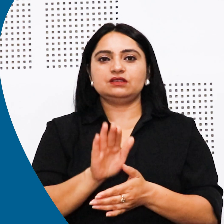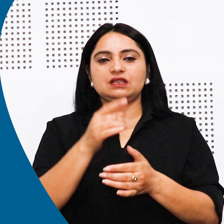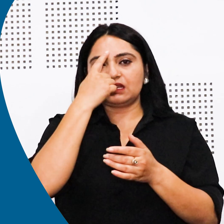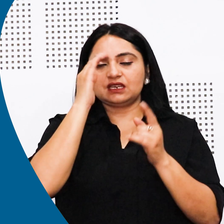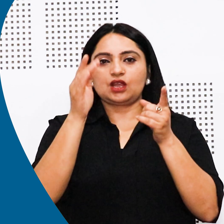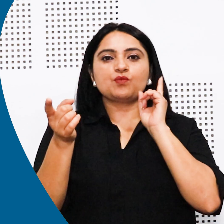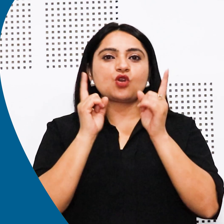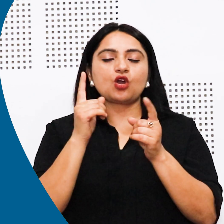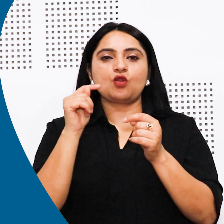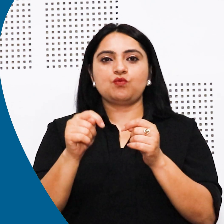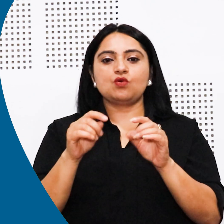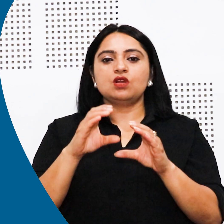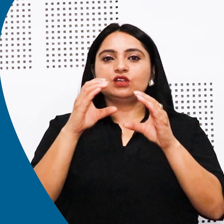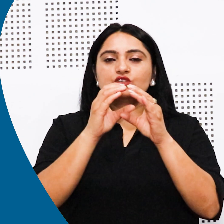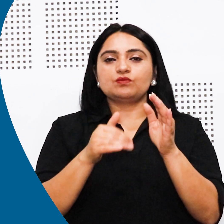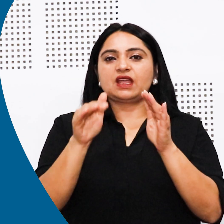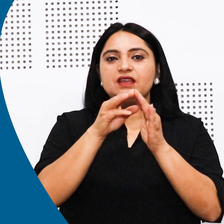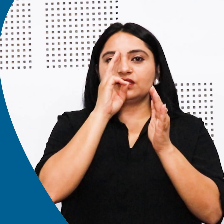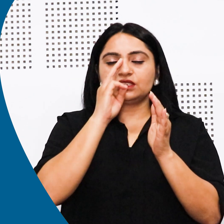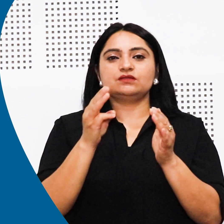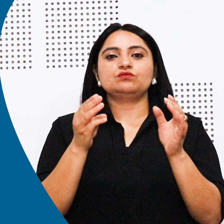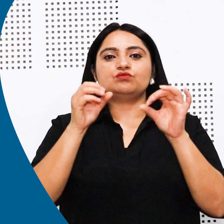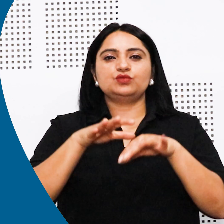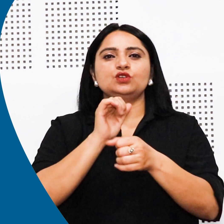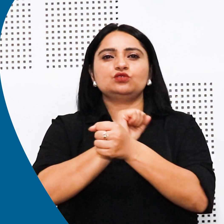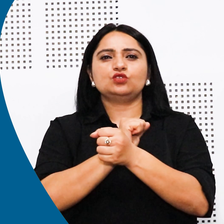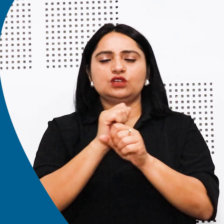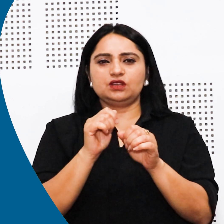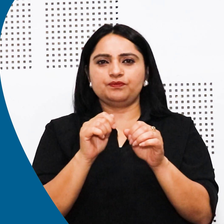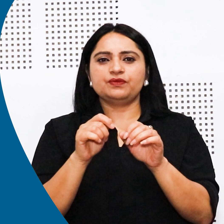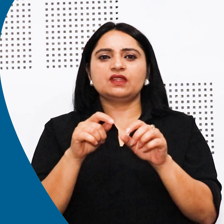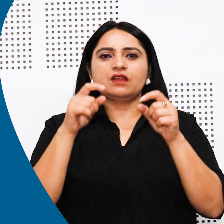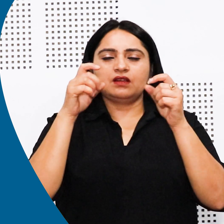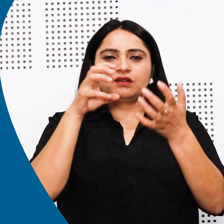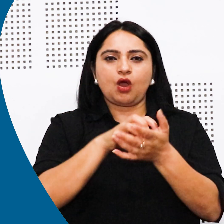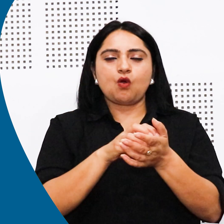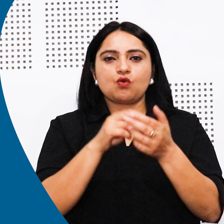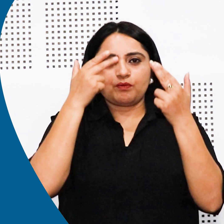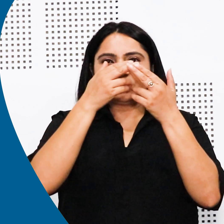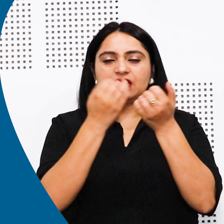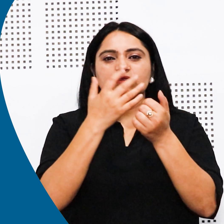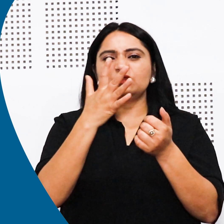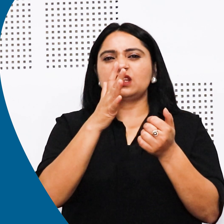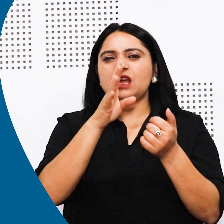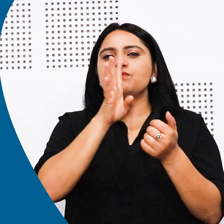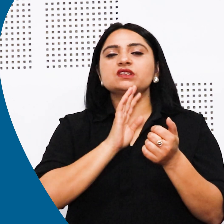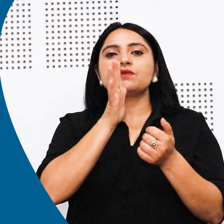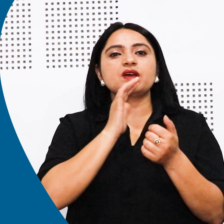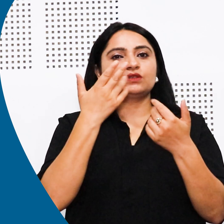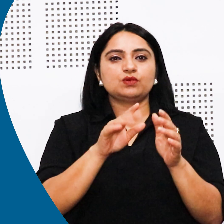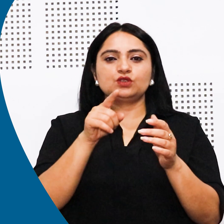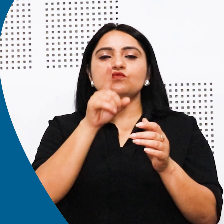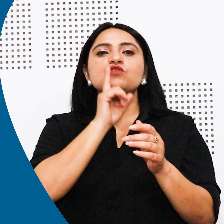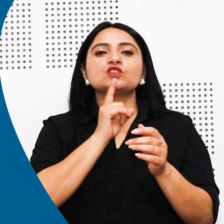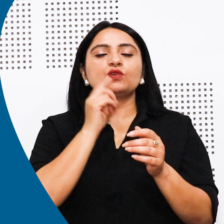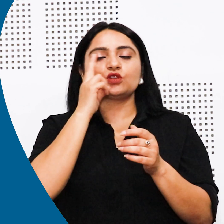टिकापुर नगरपालिकाको समुदाय स्तरमा विपद जोखिम क्षेत्रको पहिचान र नक्साङ्कन गरिएको 4-5 वर्ष भयो। यो वार्षिक रूपमा परिवर्तन